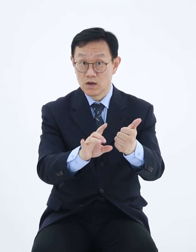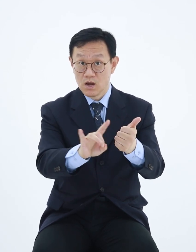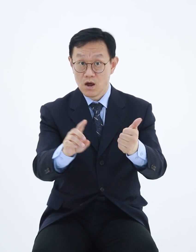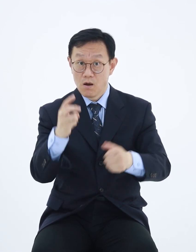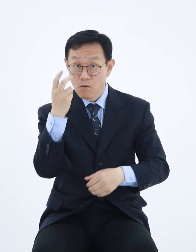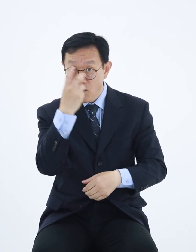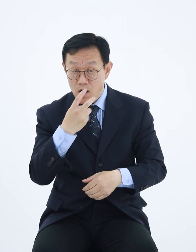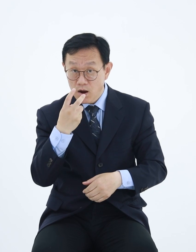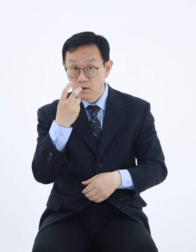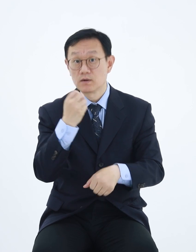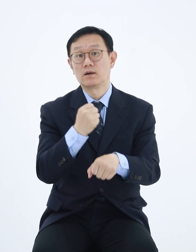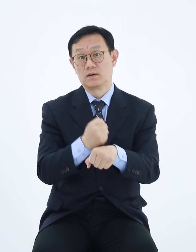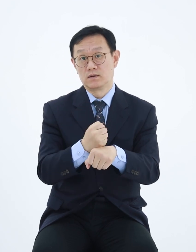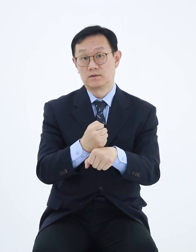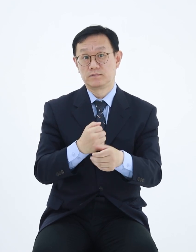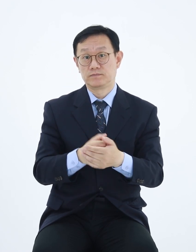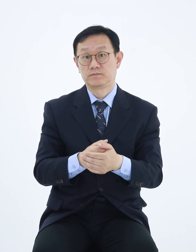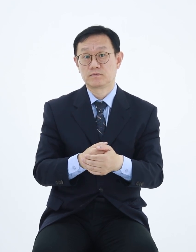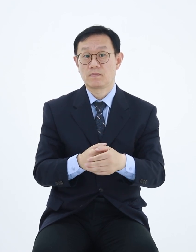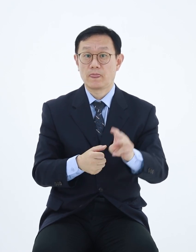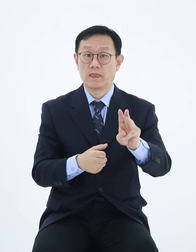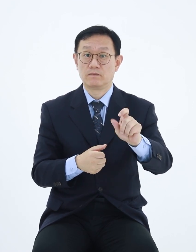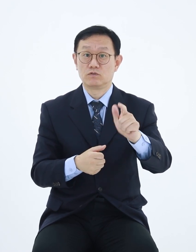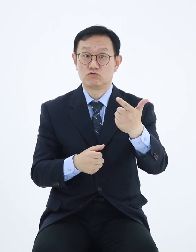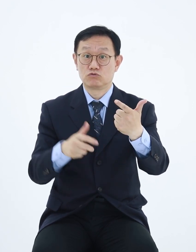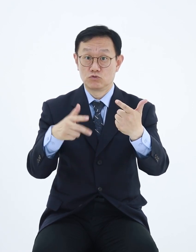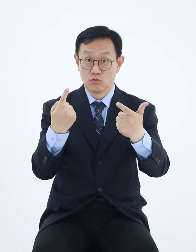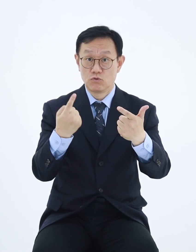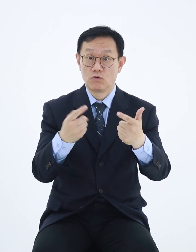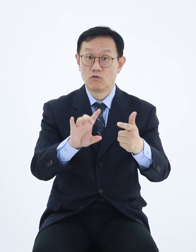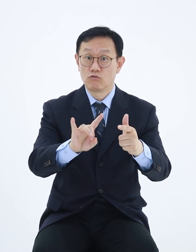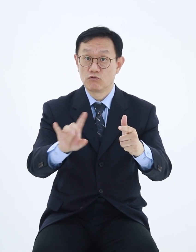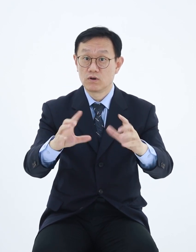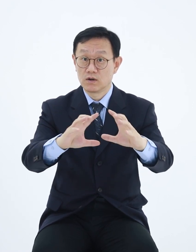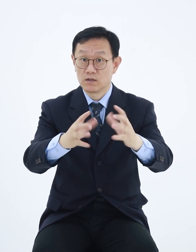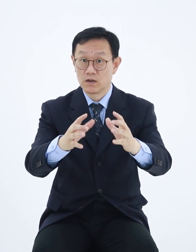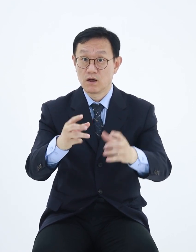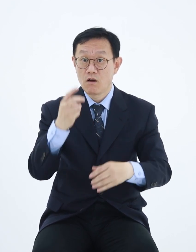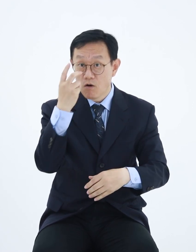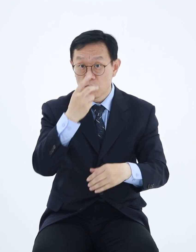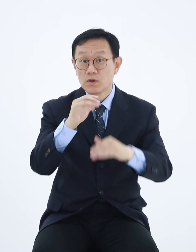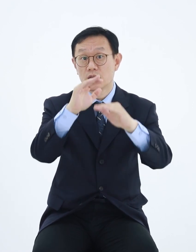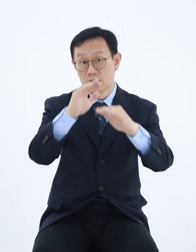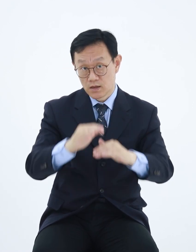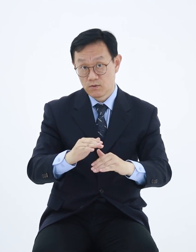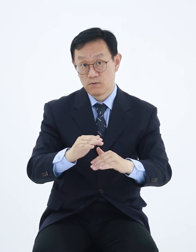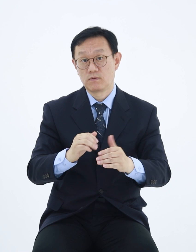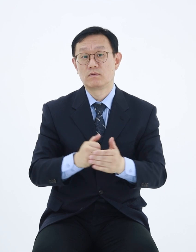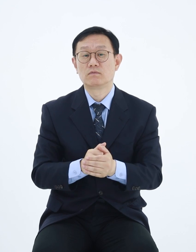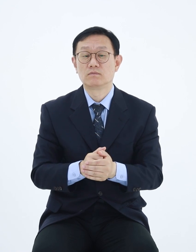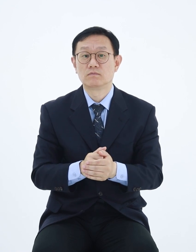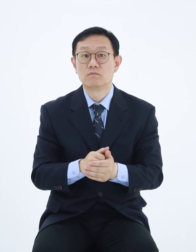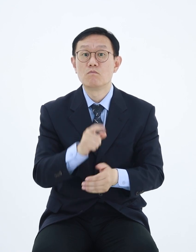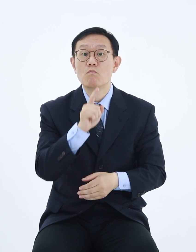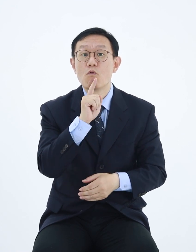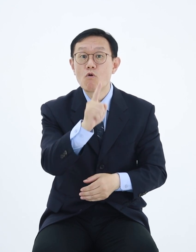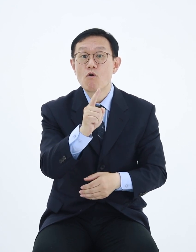검토하고 심사합니다. 제36조는 국가 보고서의 검토에 관한 내용입니다. 보고서가